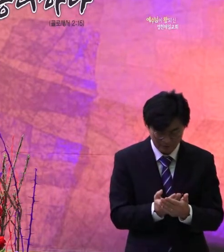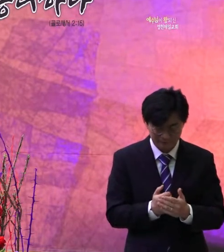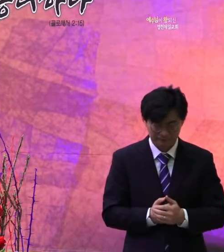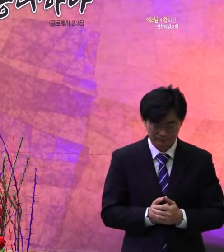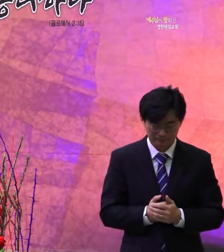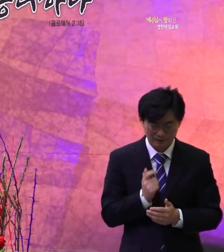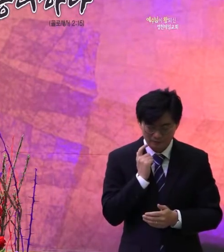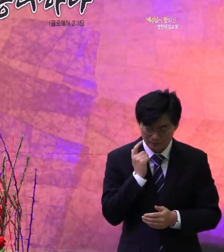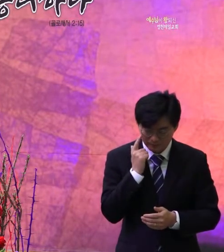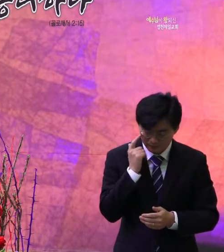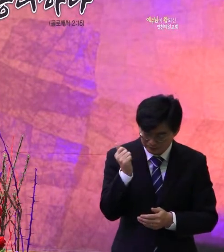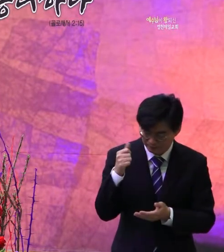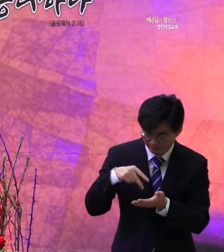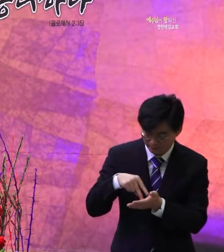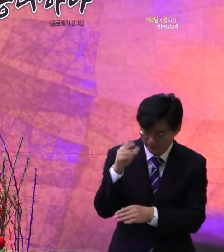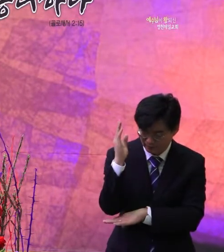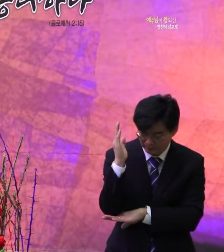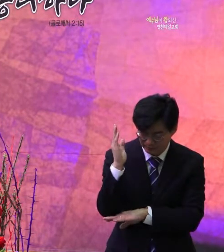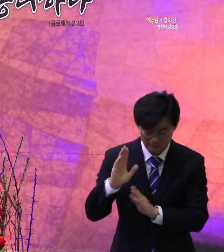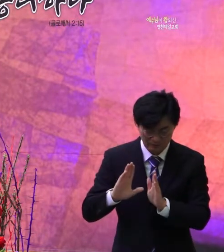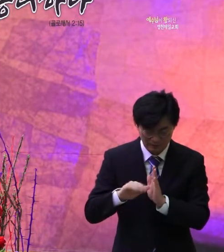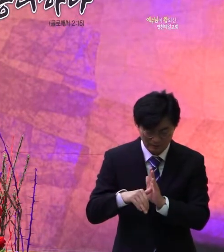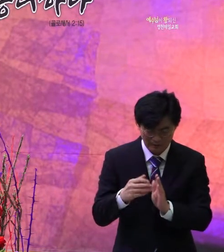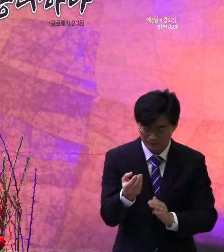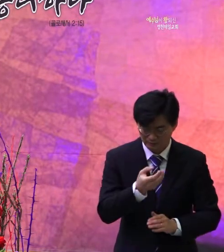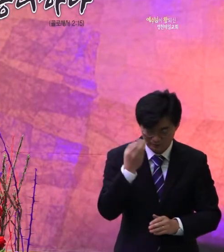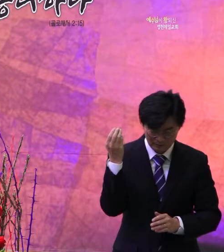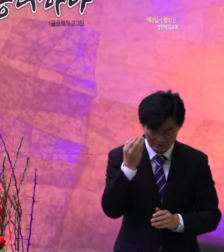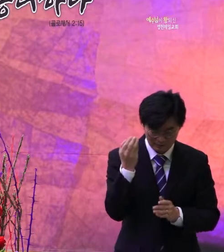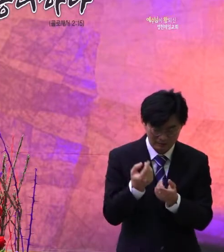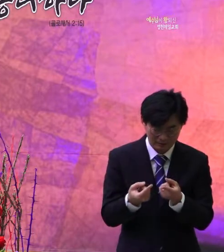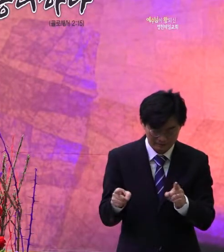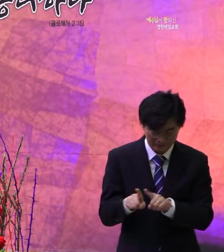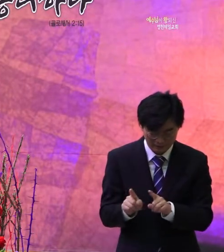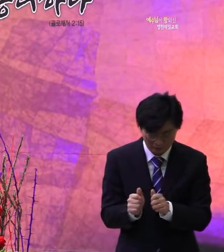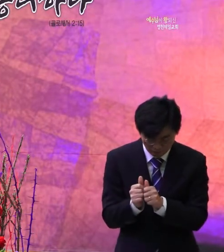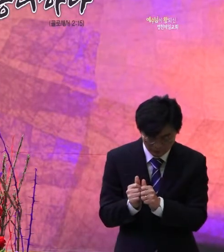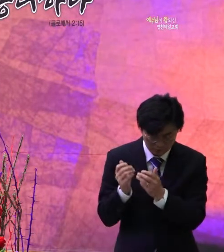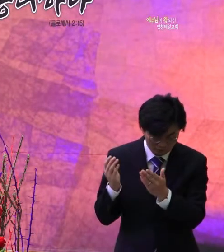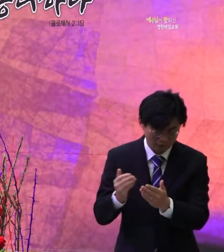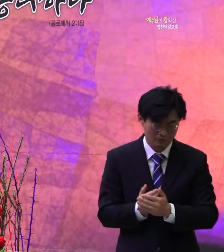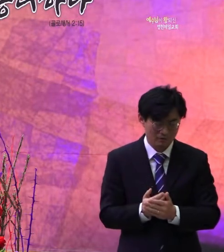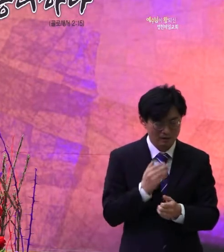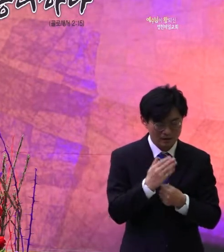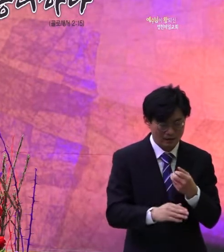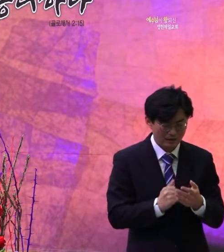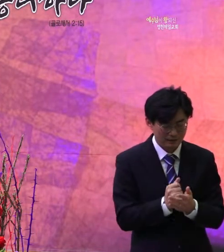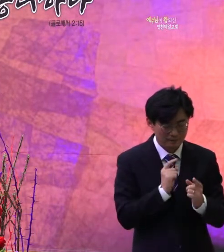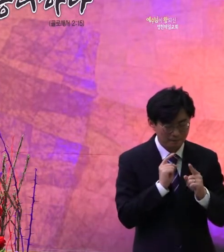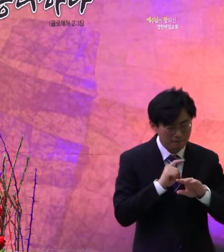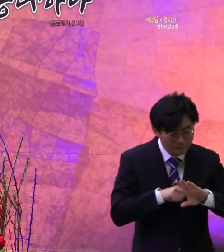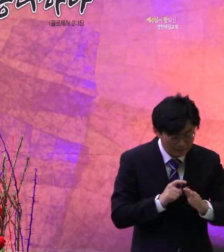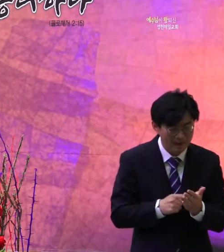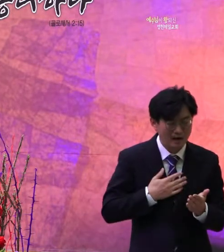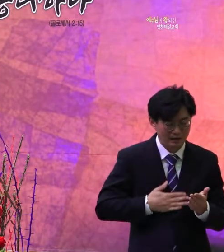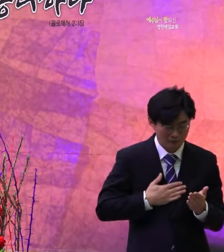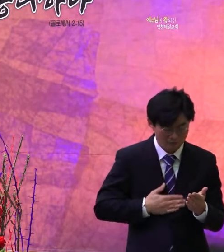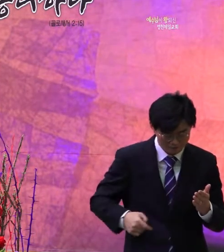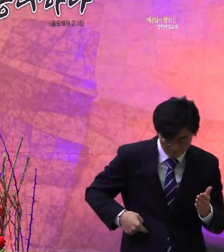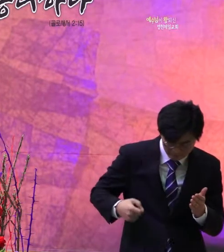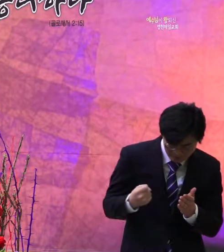설교하시는 목사님께 성령님 함께 하셔서 하나님의 마음을 알게 되고 결단하는